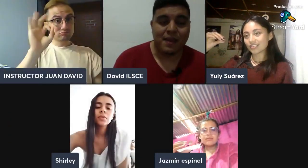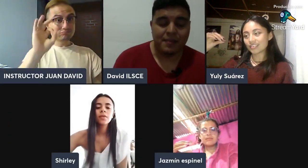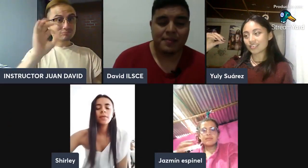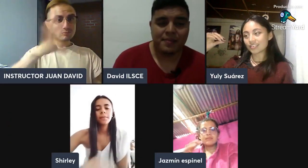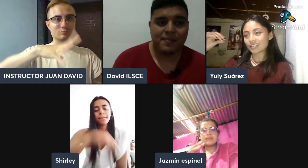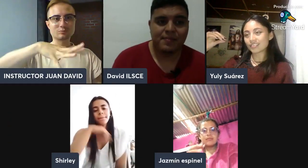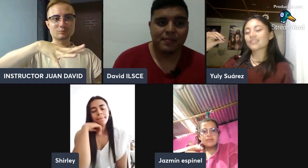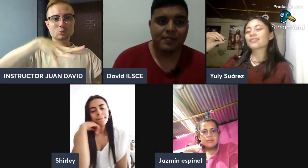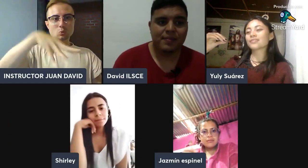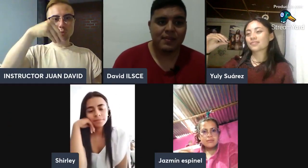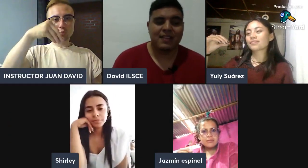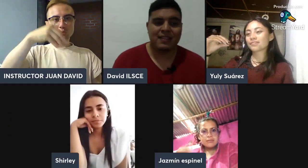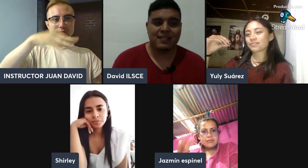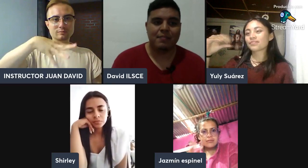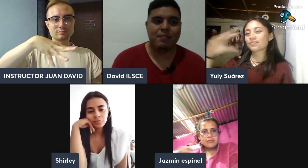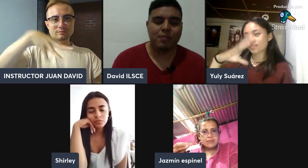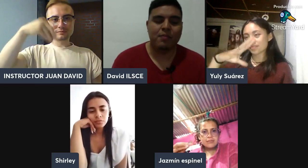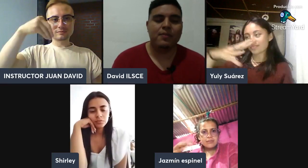Bien, es así, pulpo.